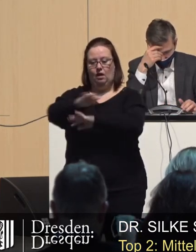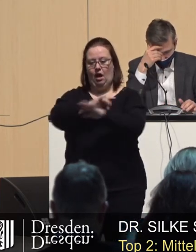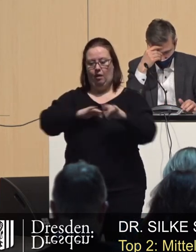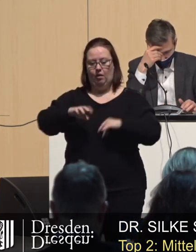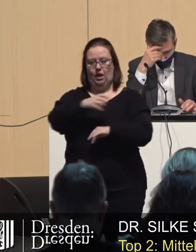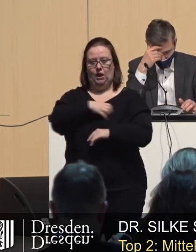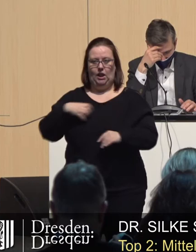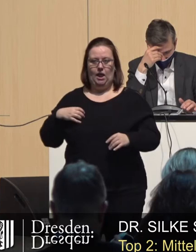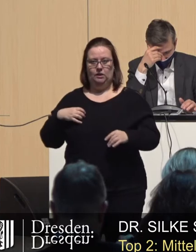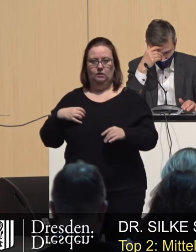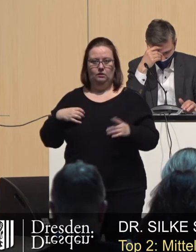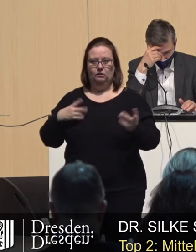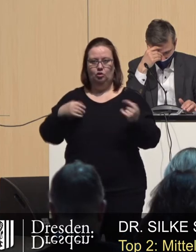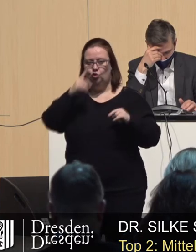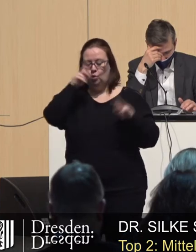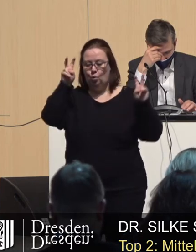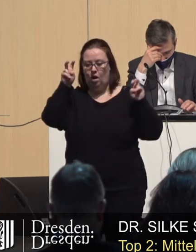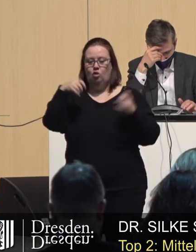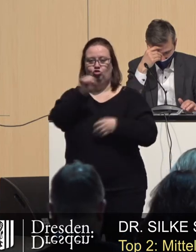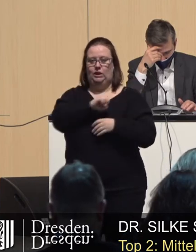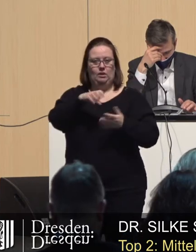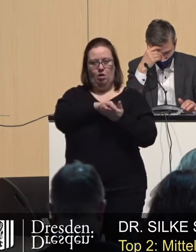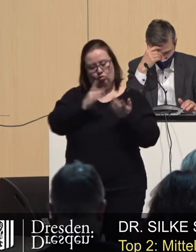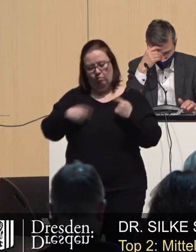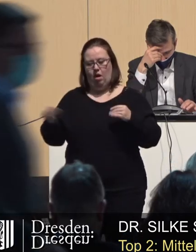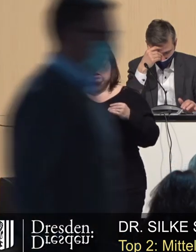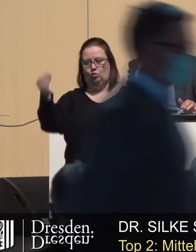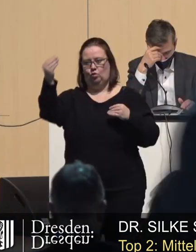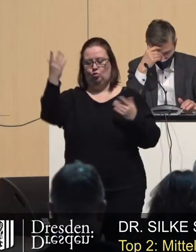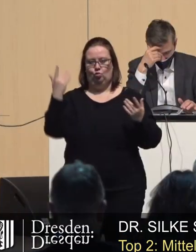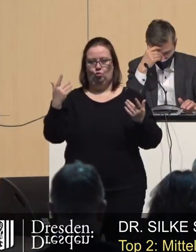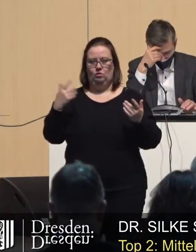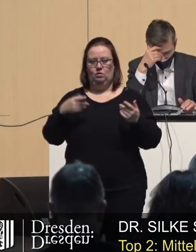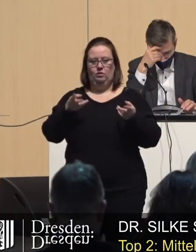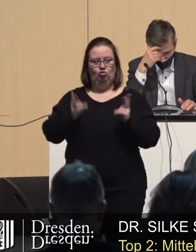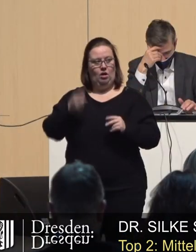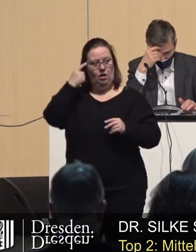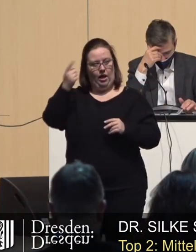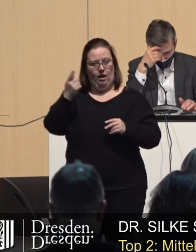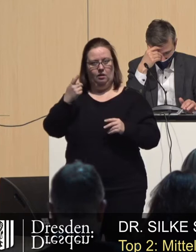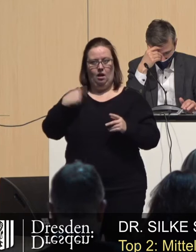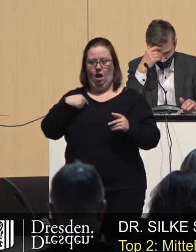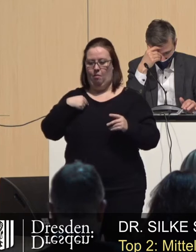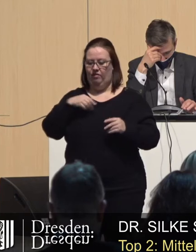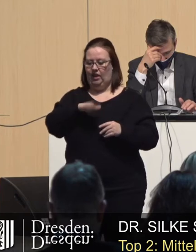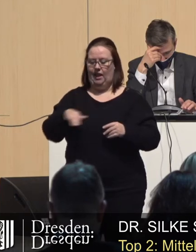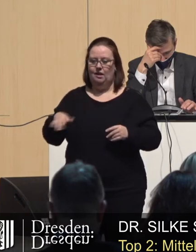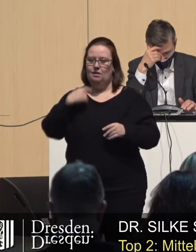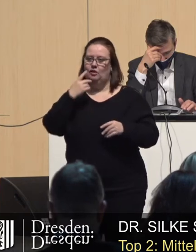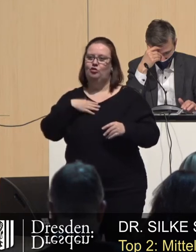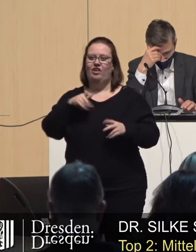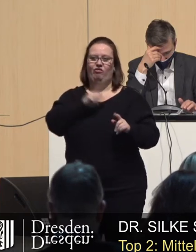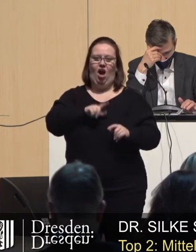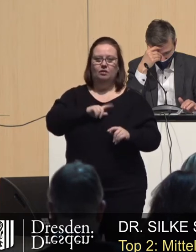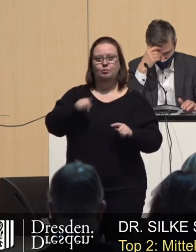Dresden mittlerweile viel mehr als nur der Striezelmarkt. Wir Stadträte müssen es aber nicht wie die Kinder halten. Wir müssen nicht